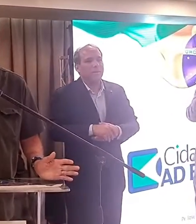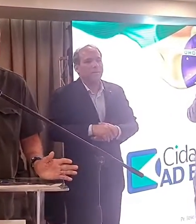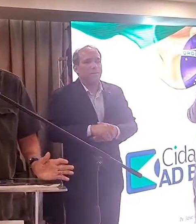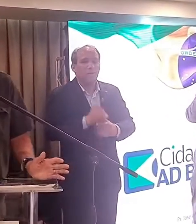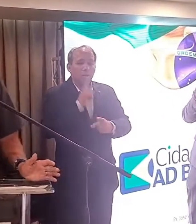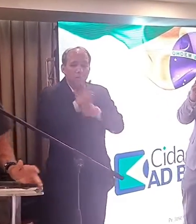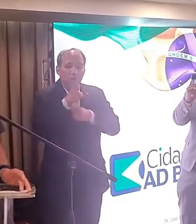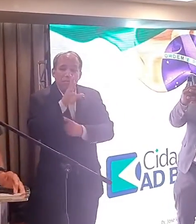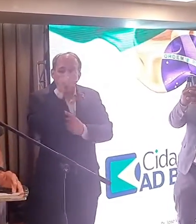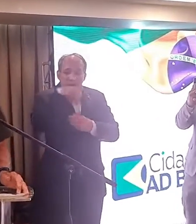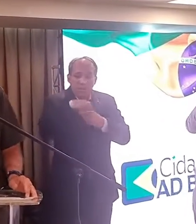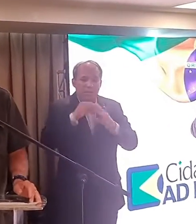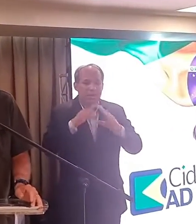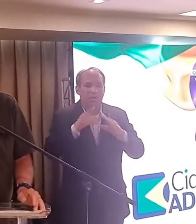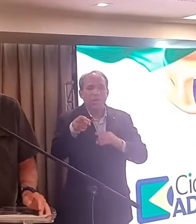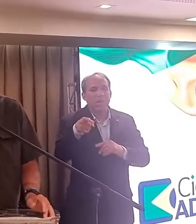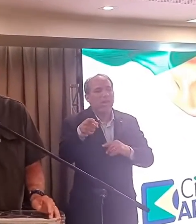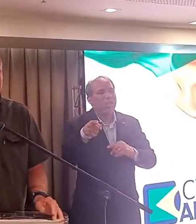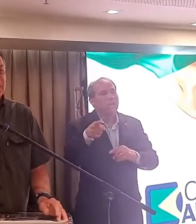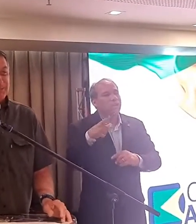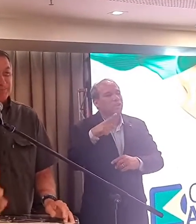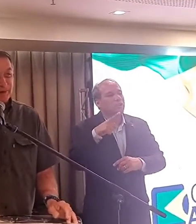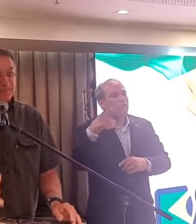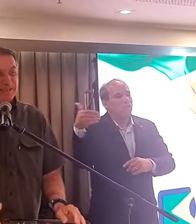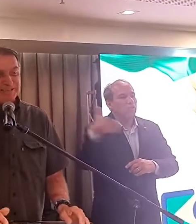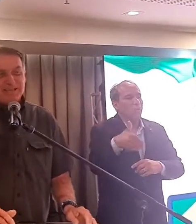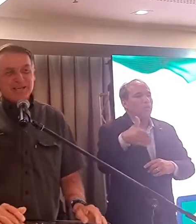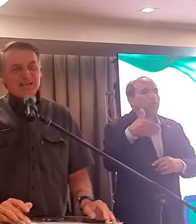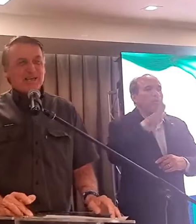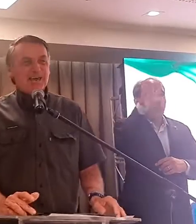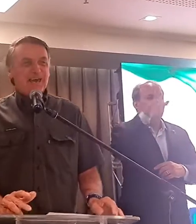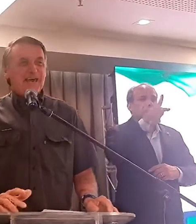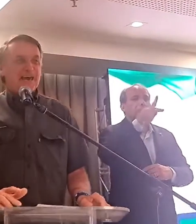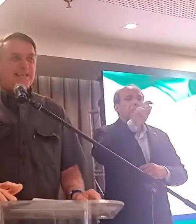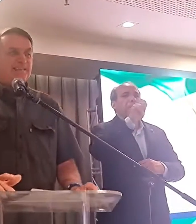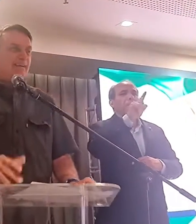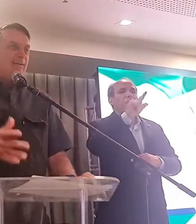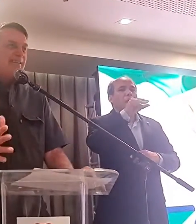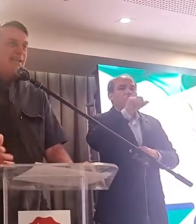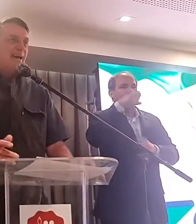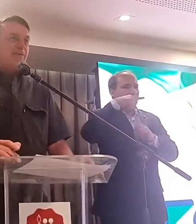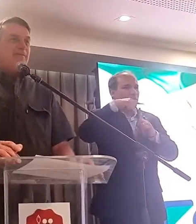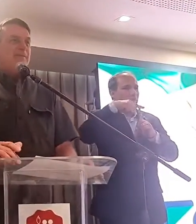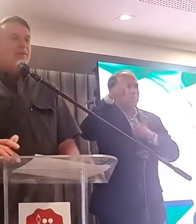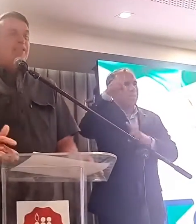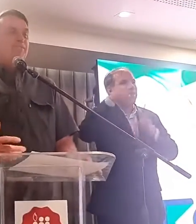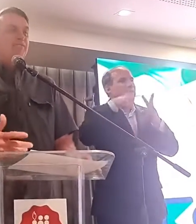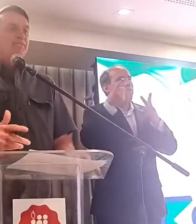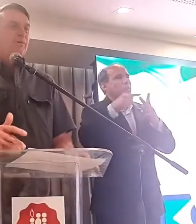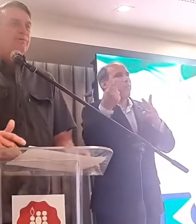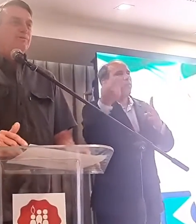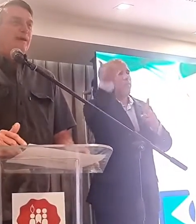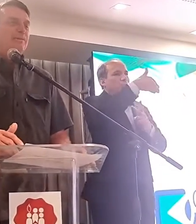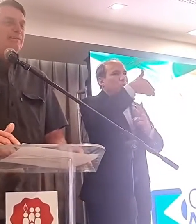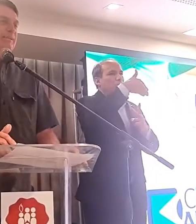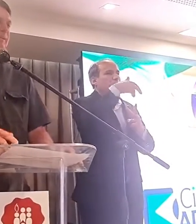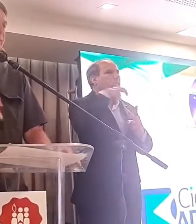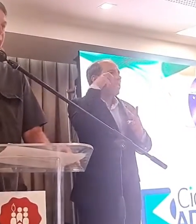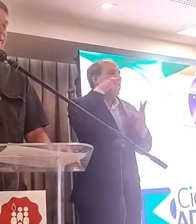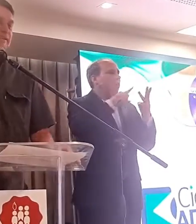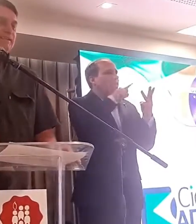Encontrei em casa sem querer, porque ela esteve ali em Palmas, teve Natal, teve em Porto